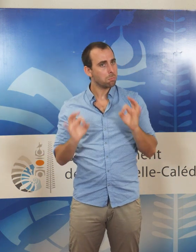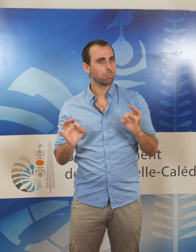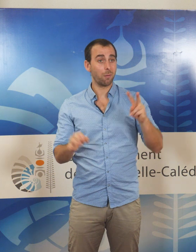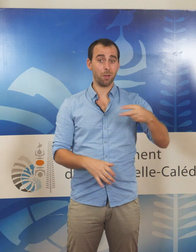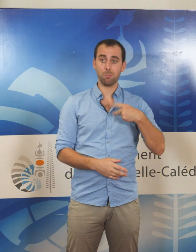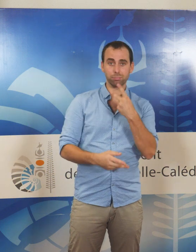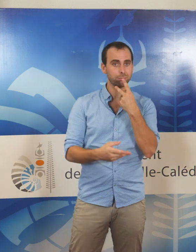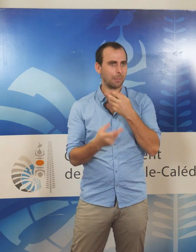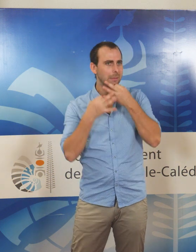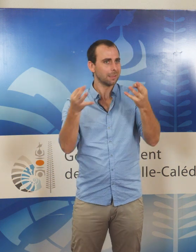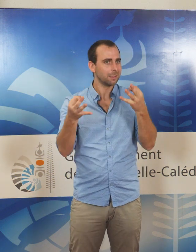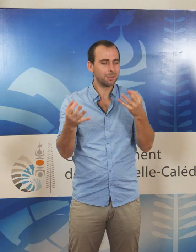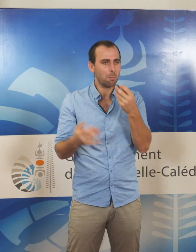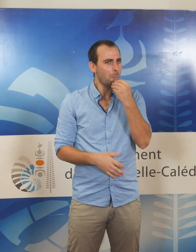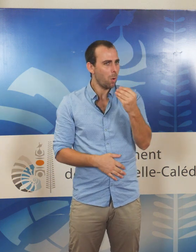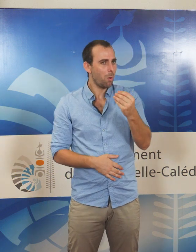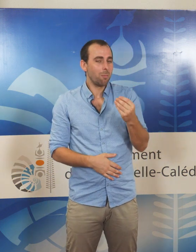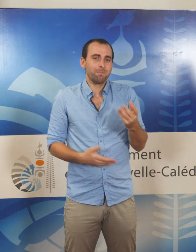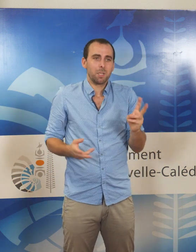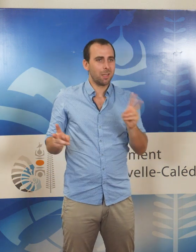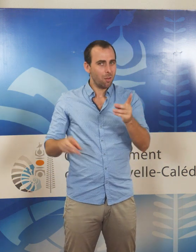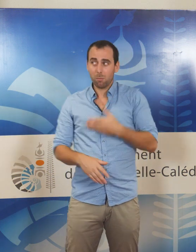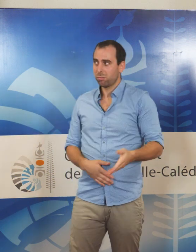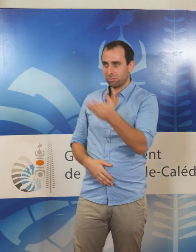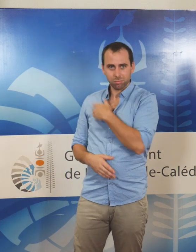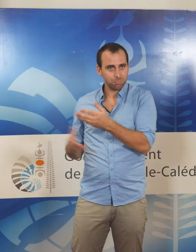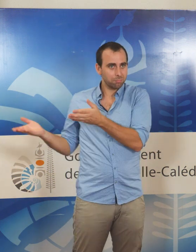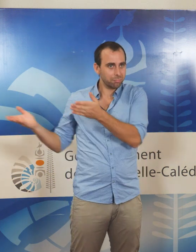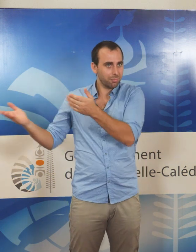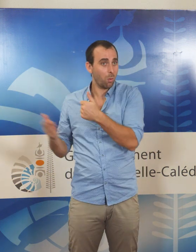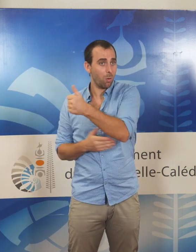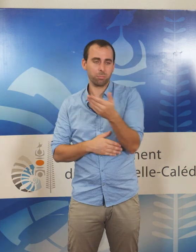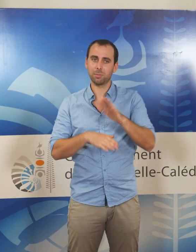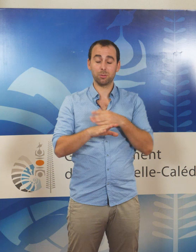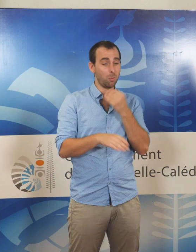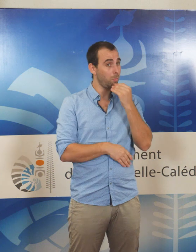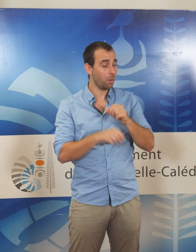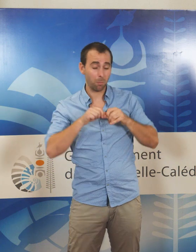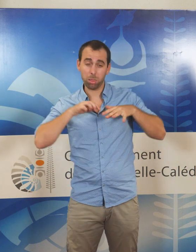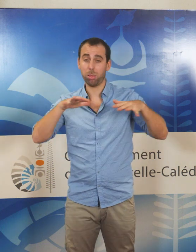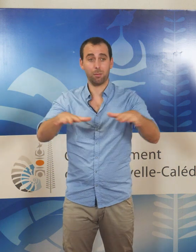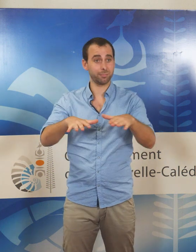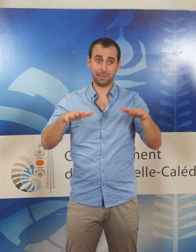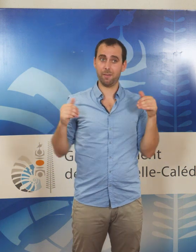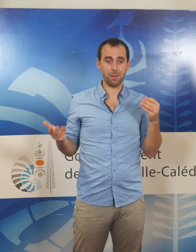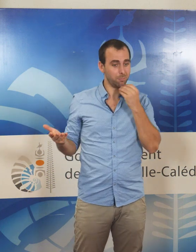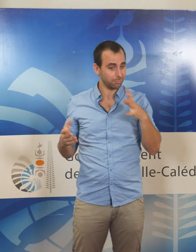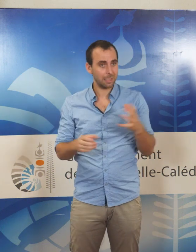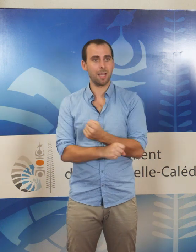dire, mais nous avons été aujourd'hui préservés de ça. Et donc chacun doit avoir sa responsabilité pour garder cette unité. Et chacun à la